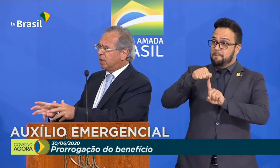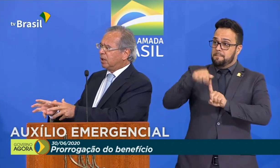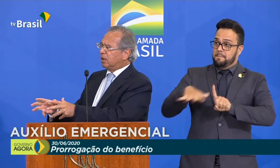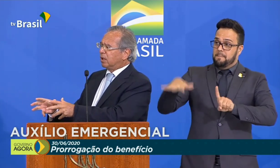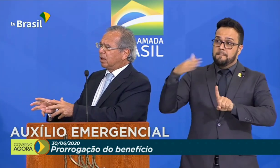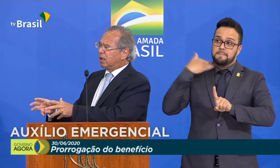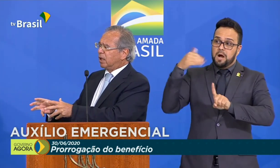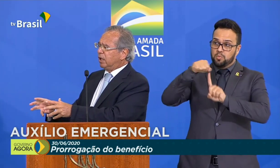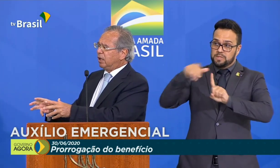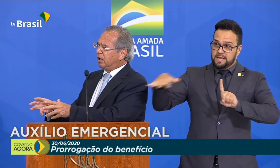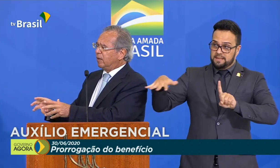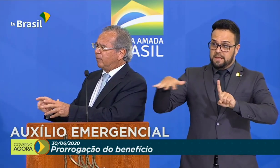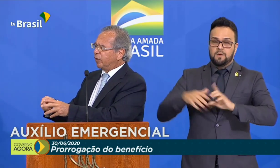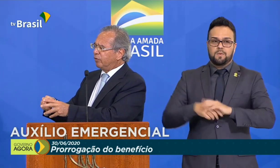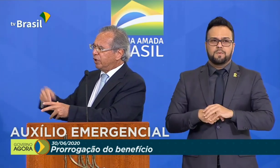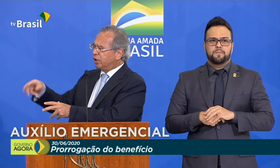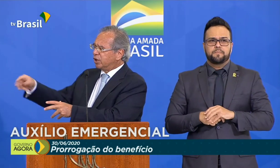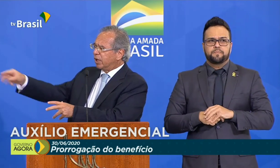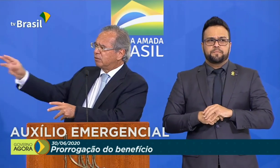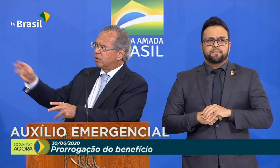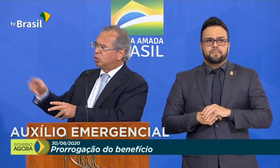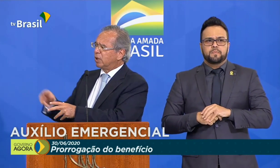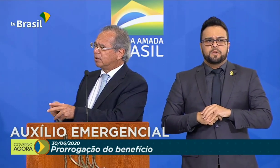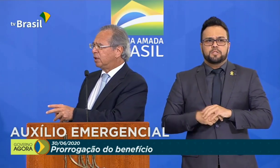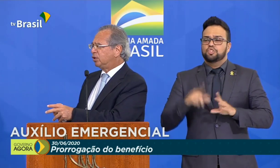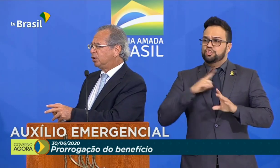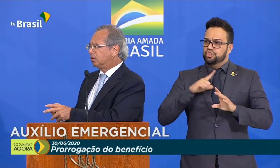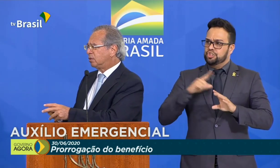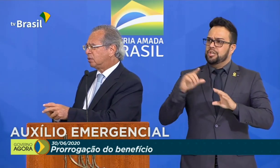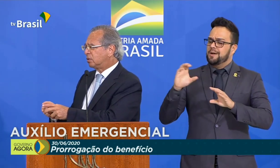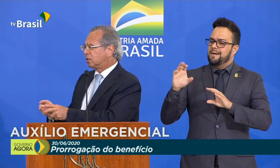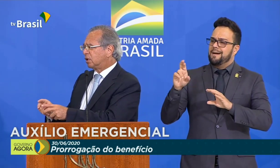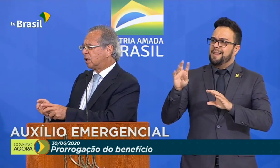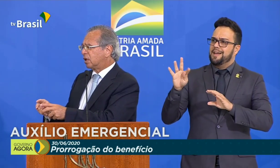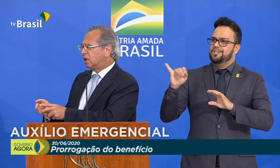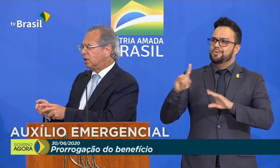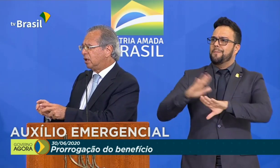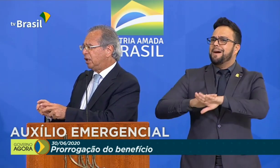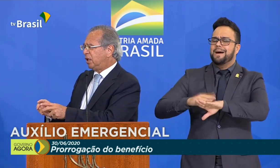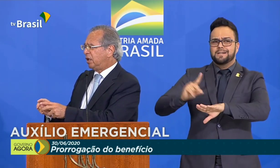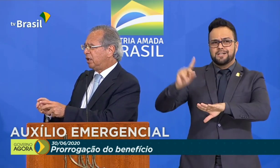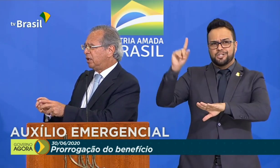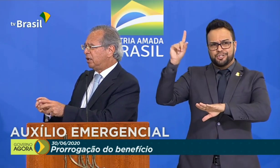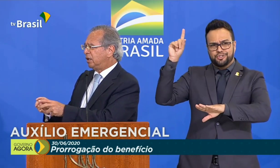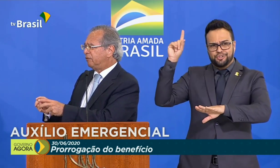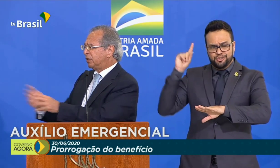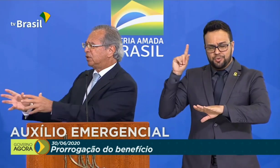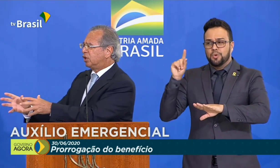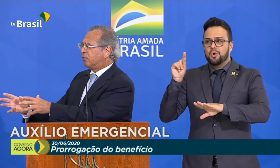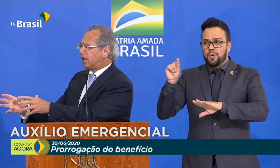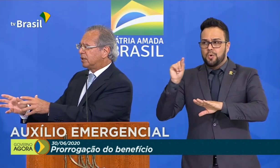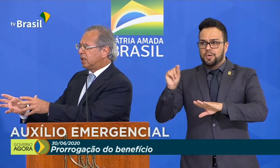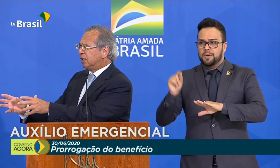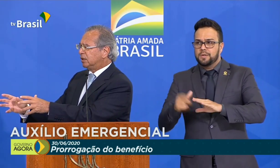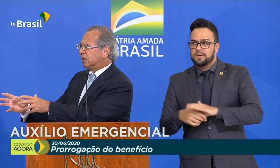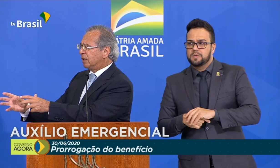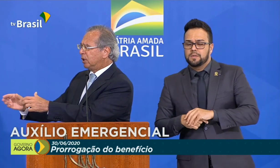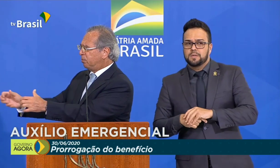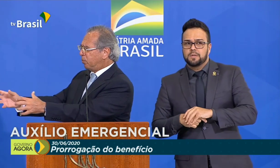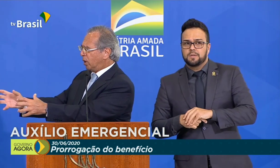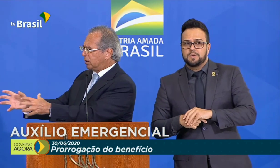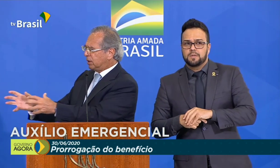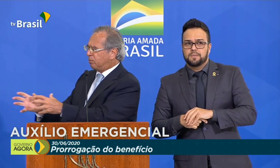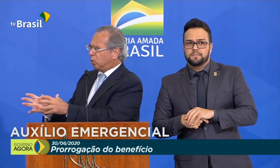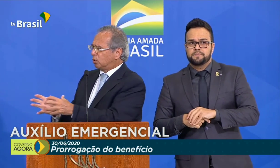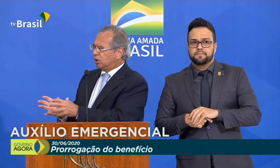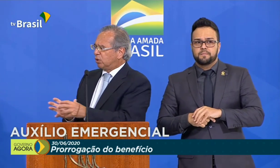esterilizado, que vinha de créditos tributários antigos, e em vez desse dinheiro ficar esterilizado,